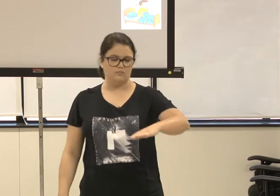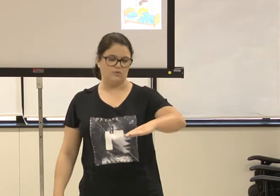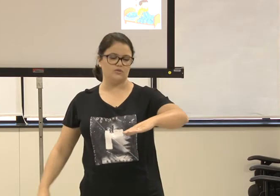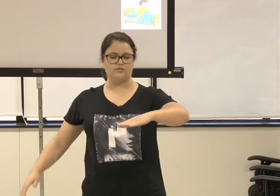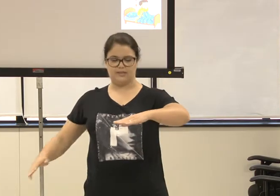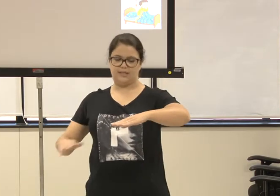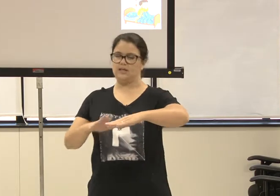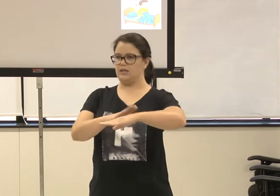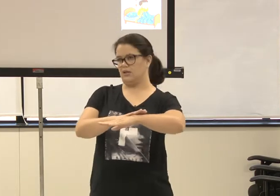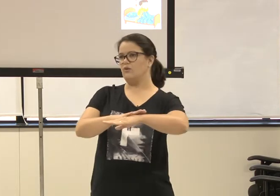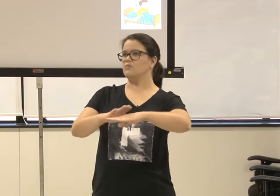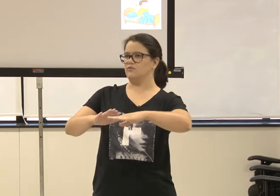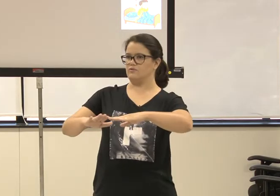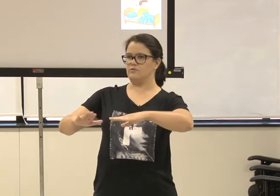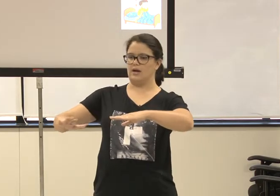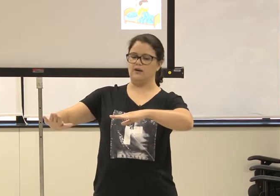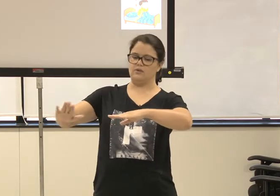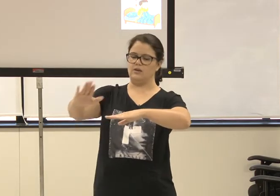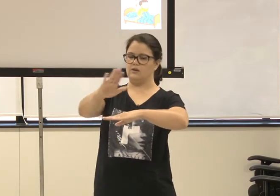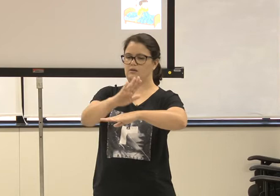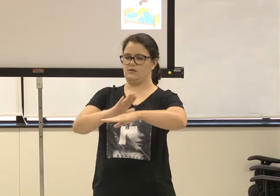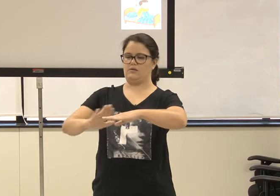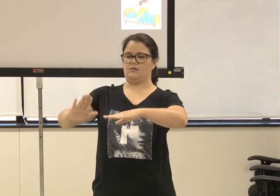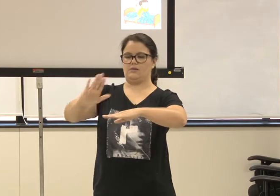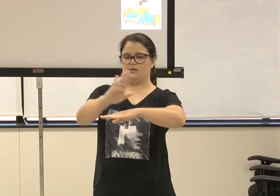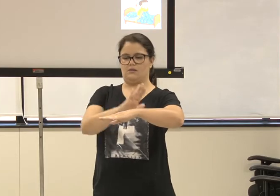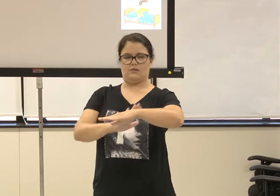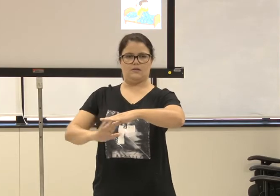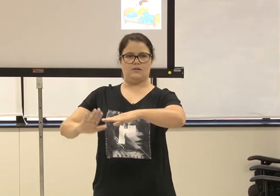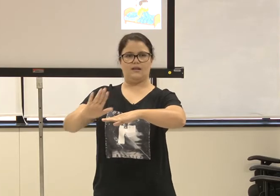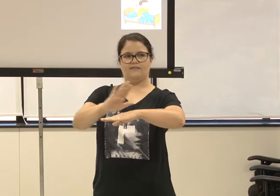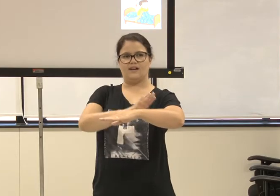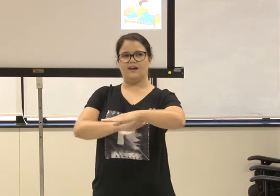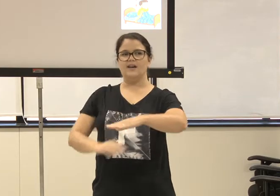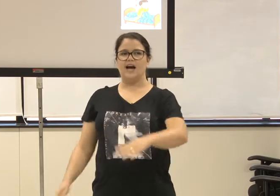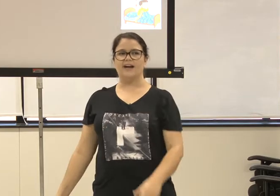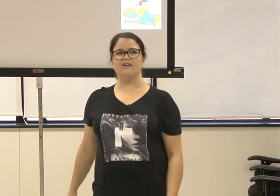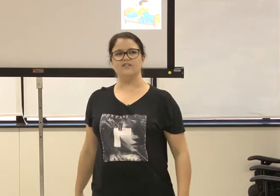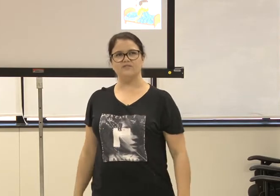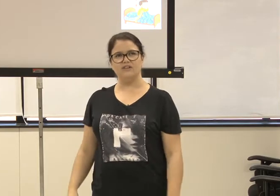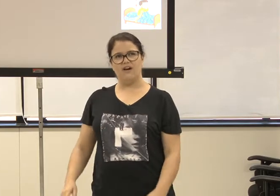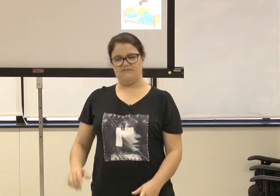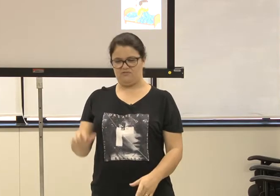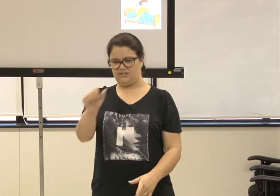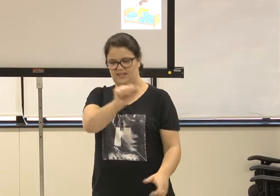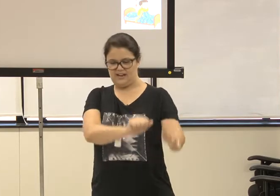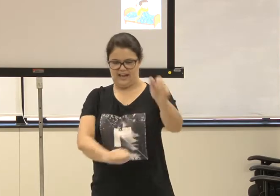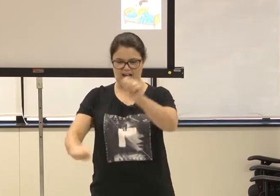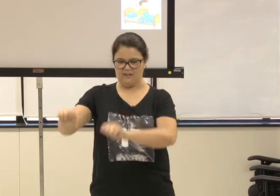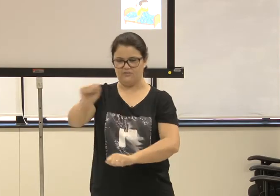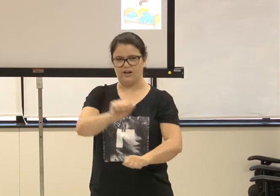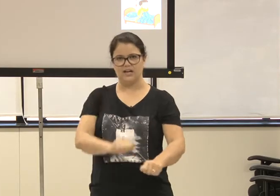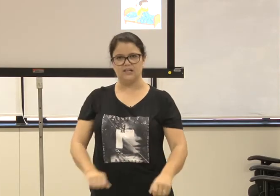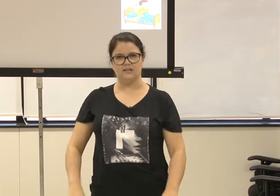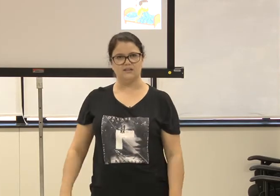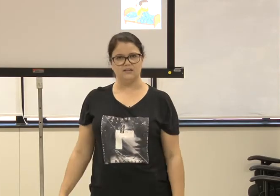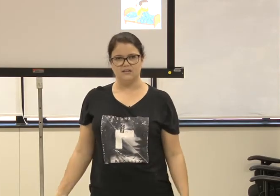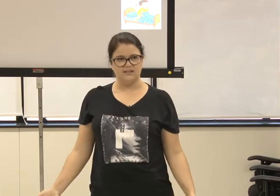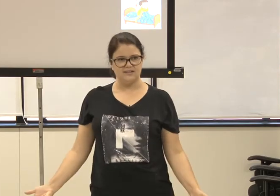Posso fazer aqui, como se fosse o carro, e lavar. Aí uma vez eu falei, uai, você lava o carro. Ele, você está